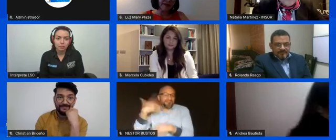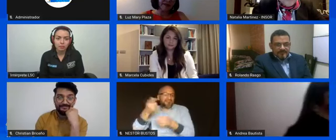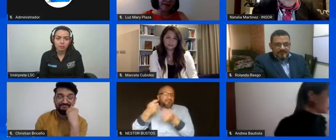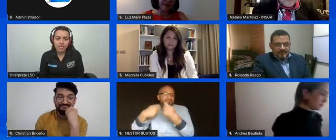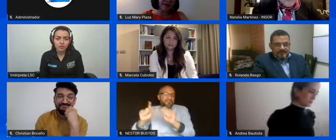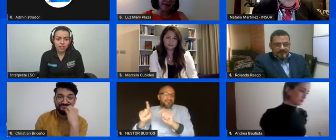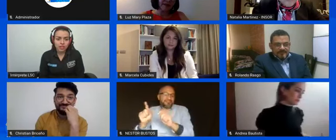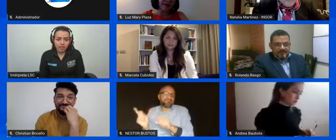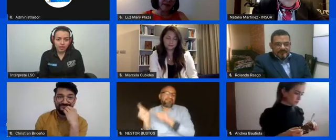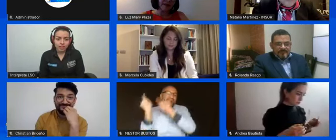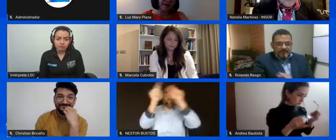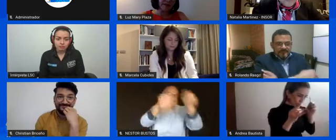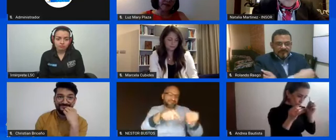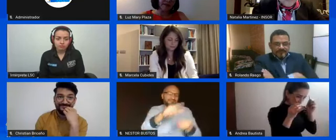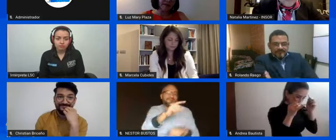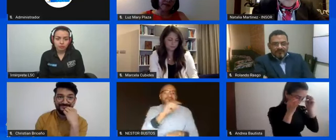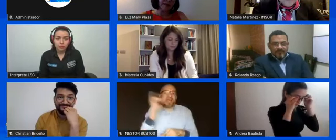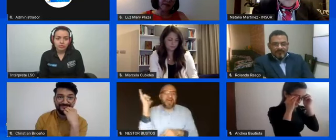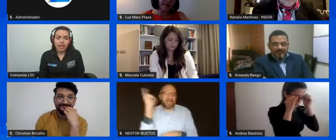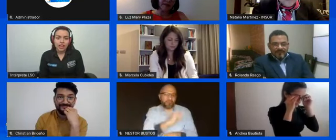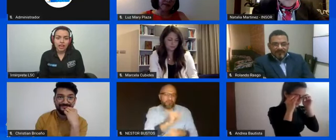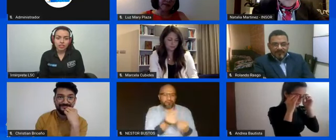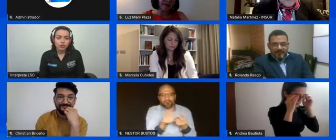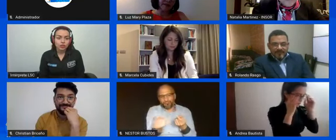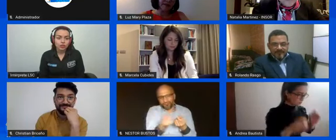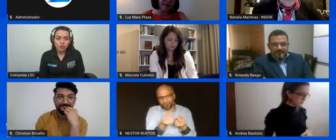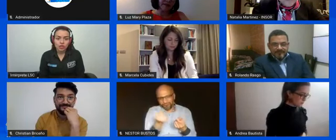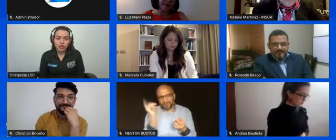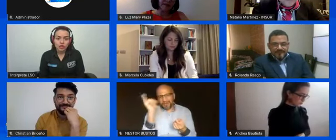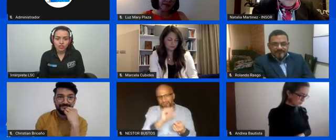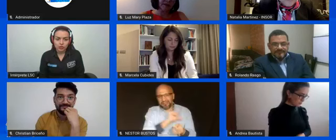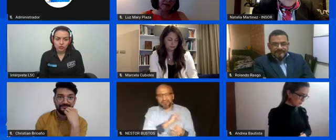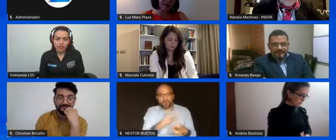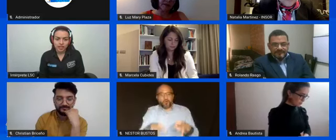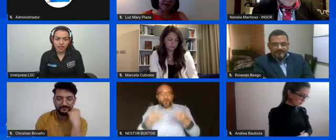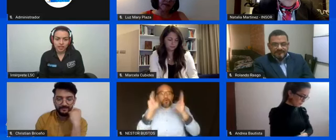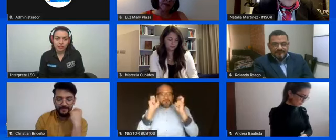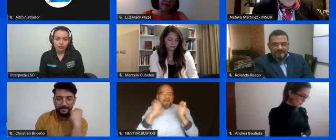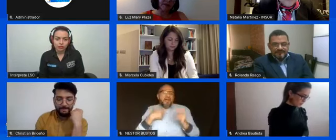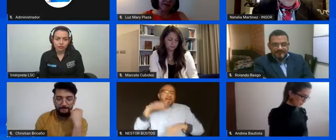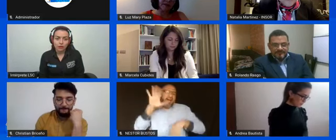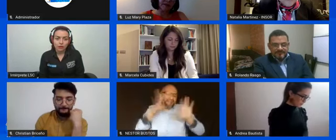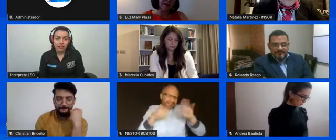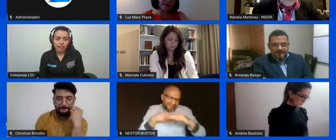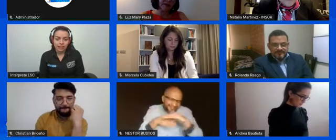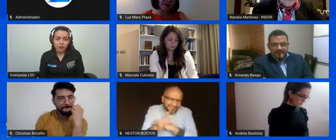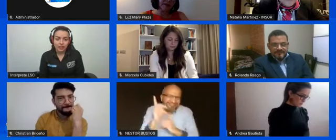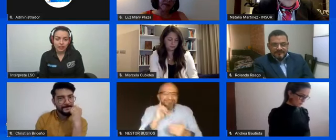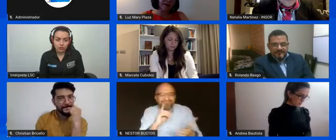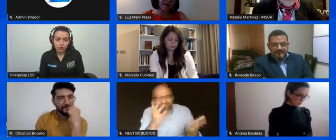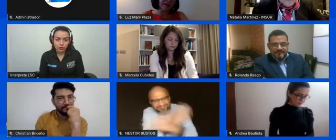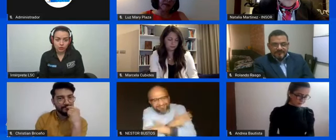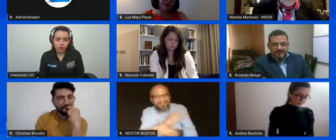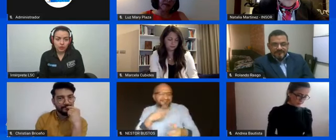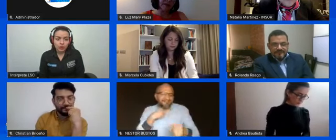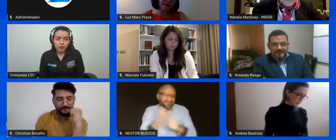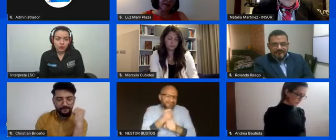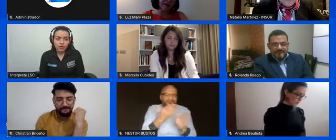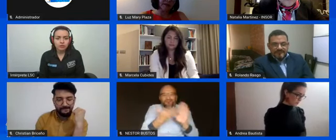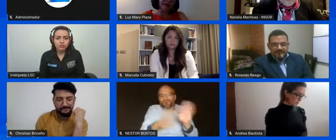ellos. Pues allí, todo esto sucedió en la escuela donde funcionaba la escuela del INSOR. Luego